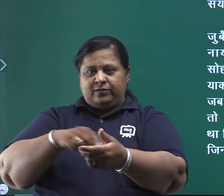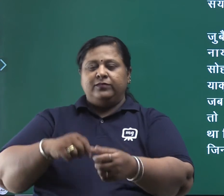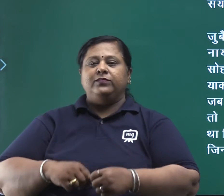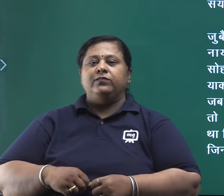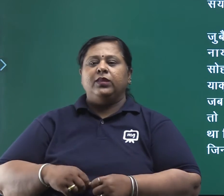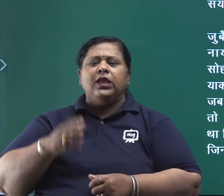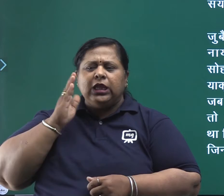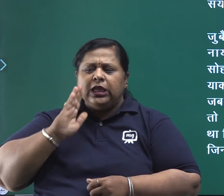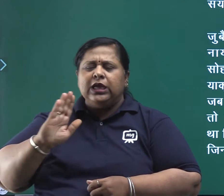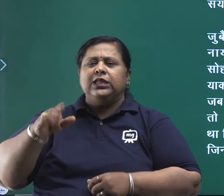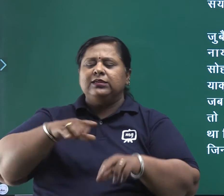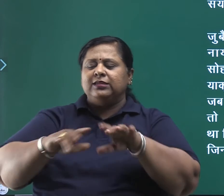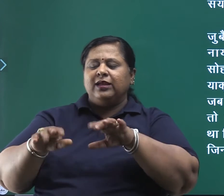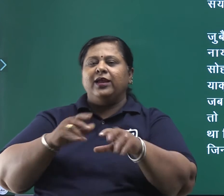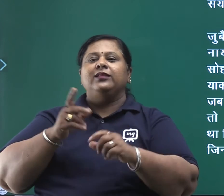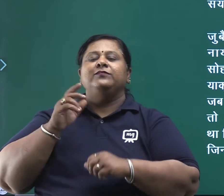गीत, संगीत